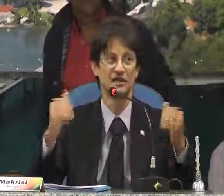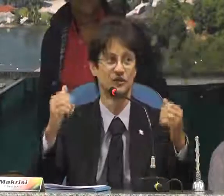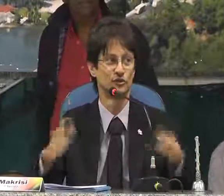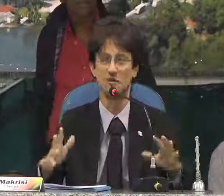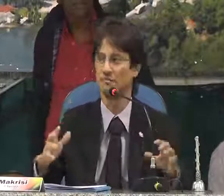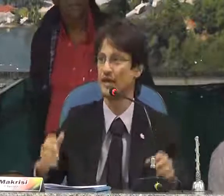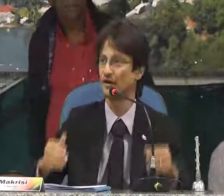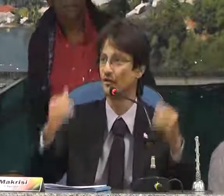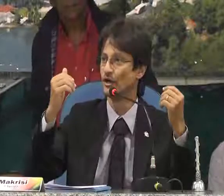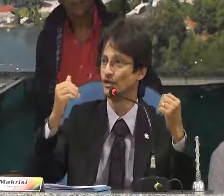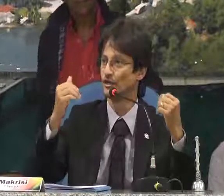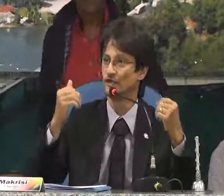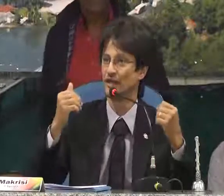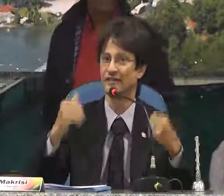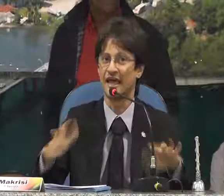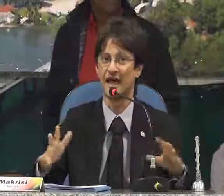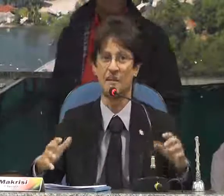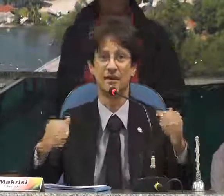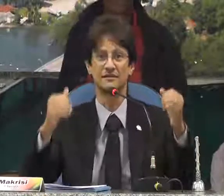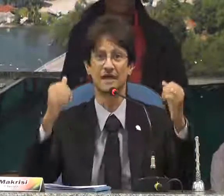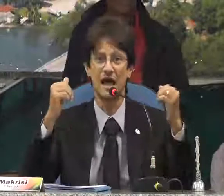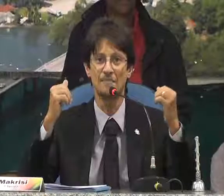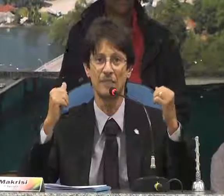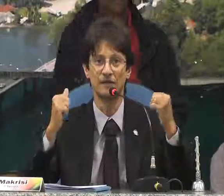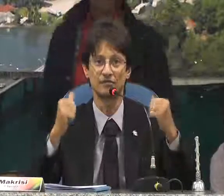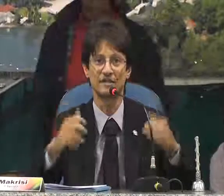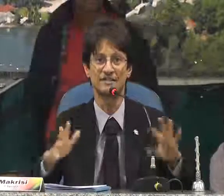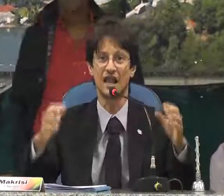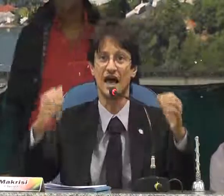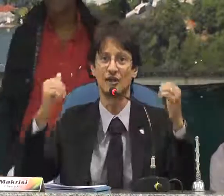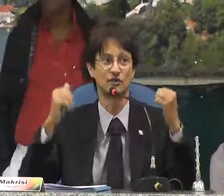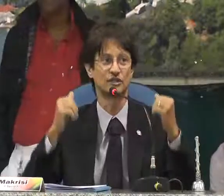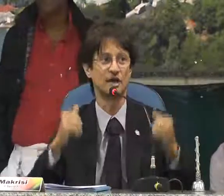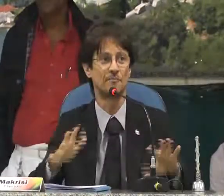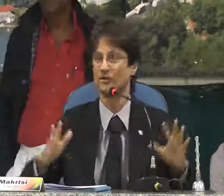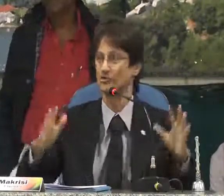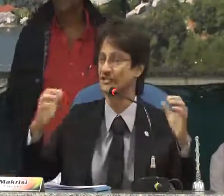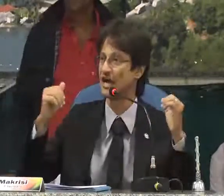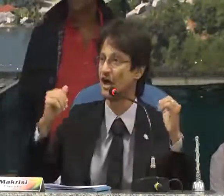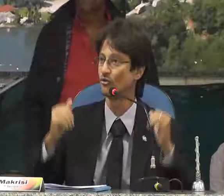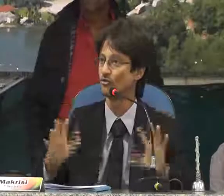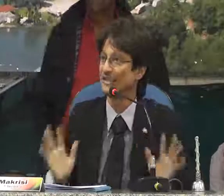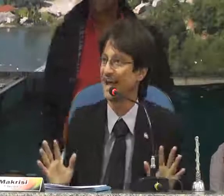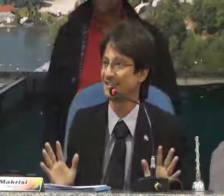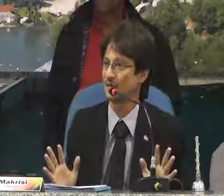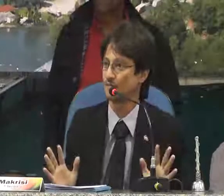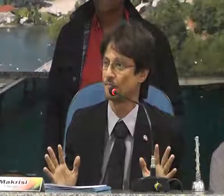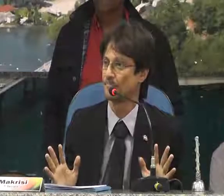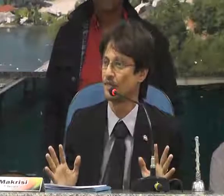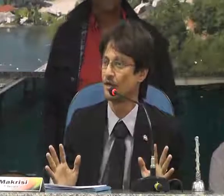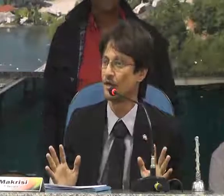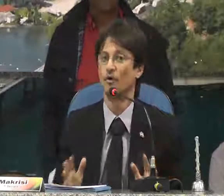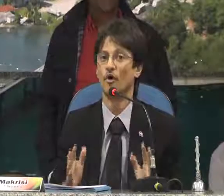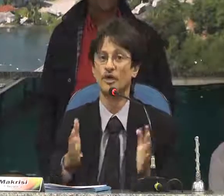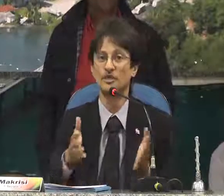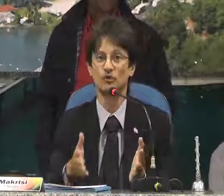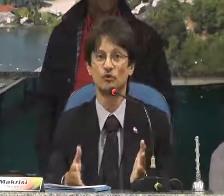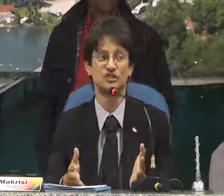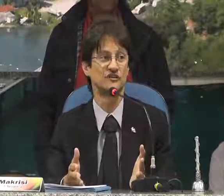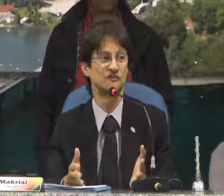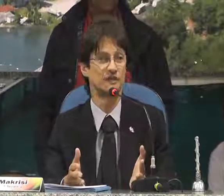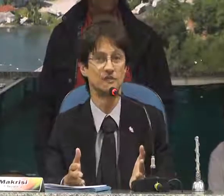casa, não tem emprego, não tem terra para plantar, não tem salário, não tem amparo social, não tem nada. Por